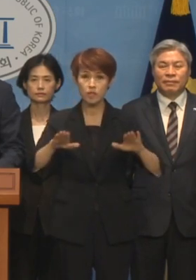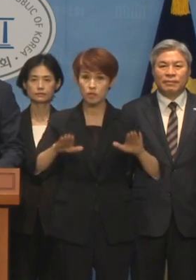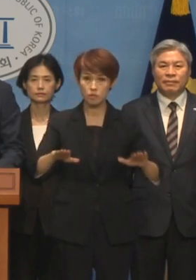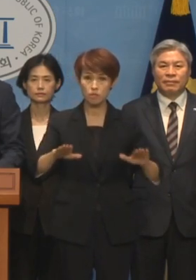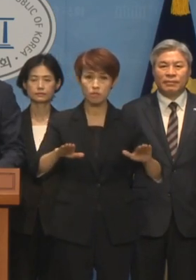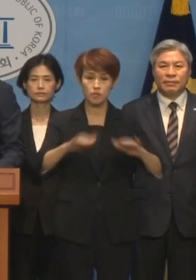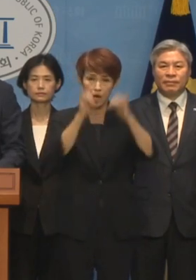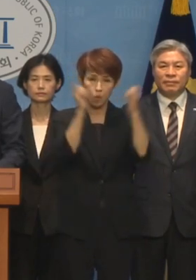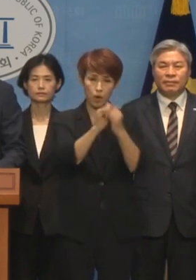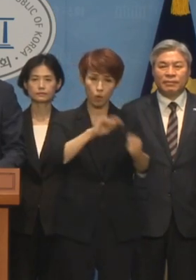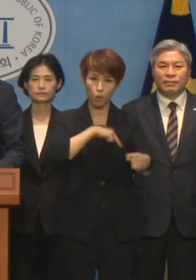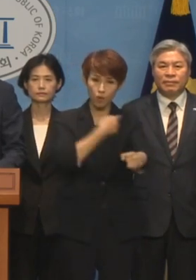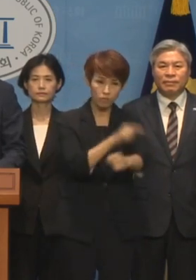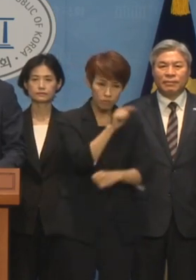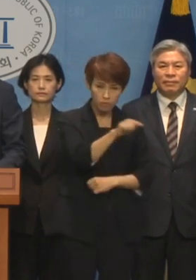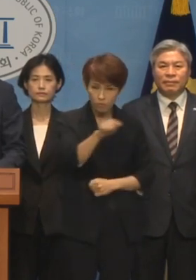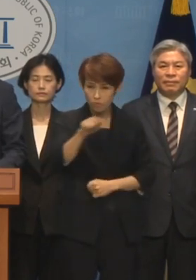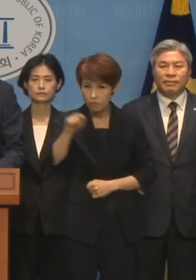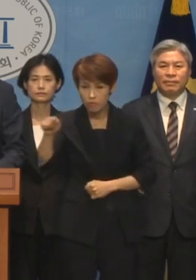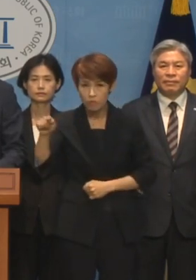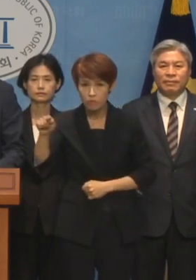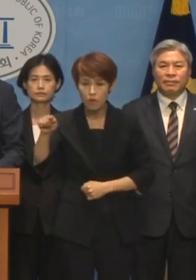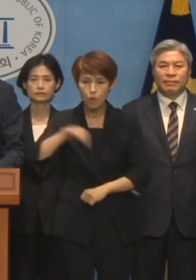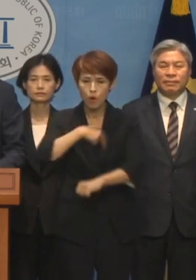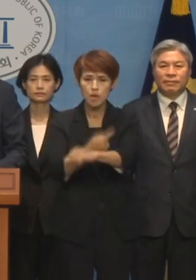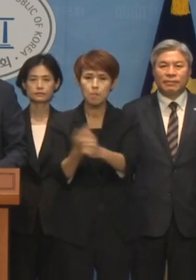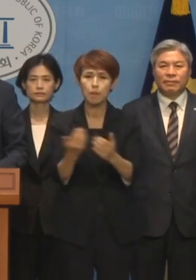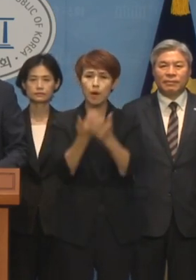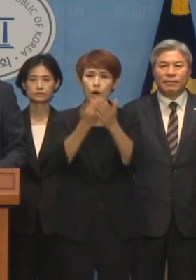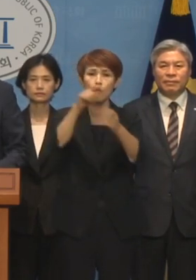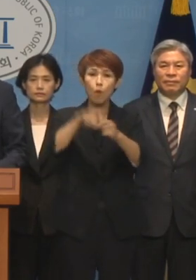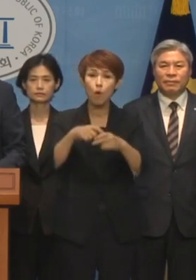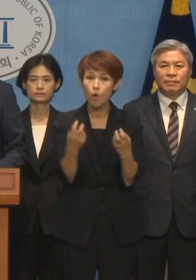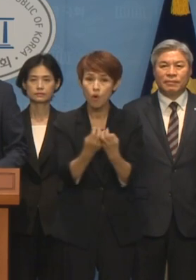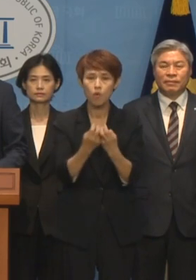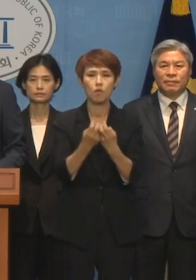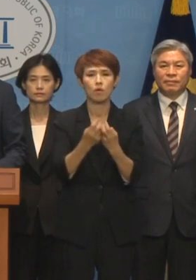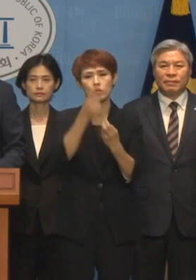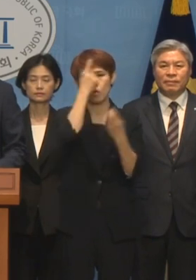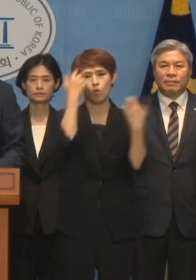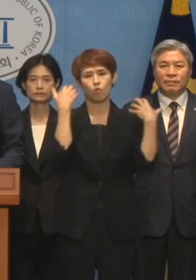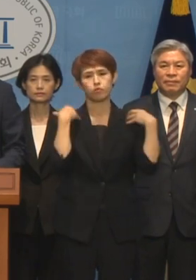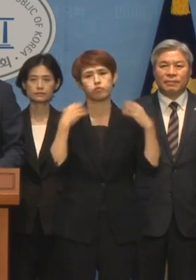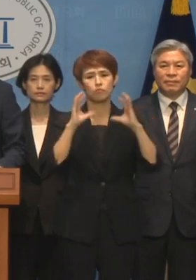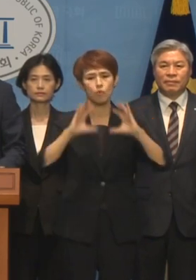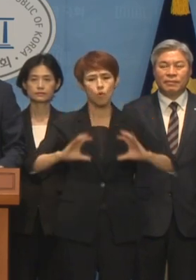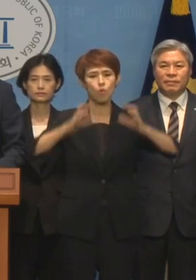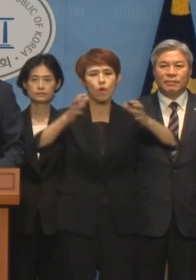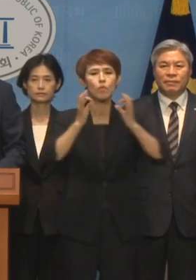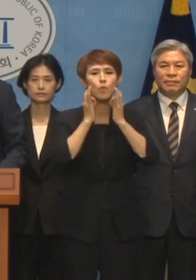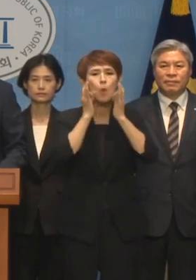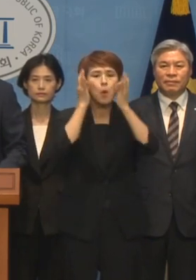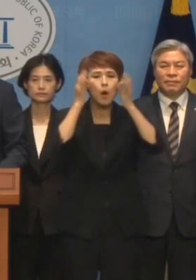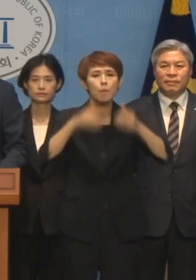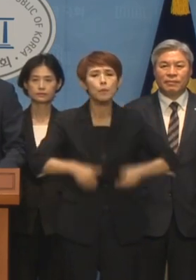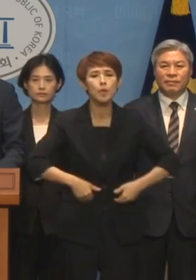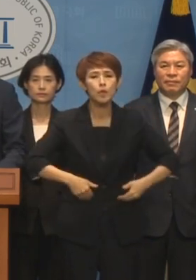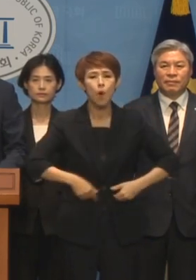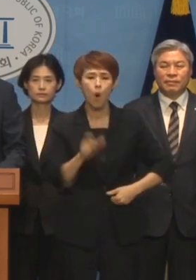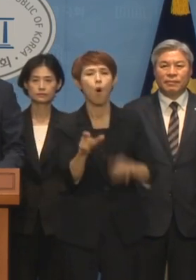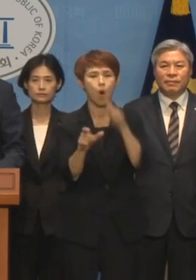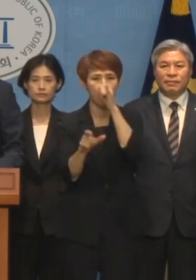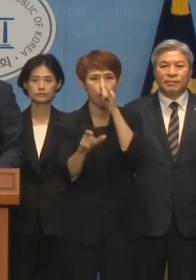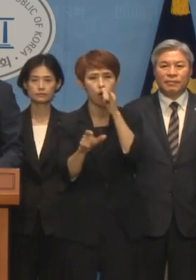각 사회권 권리 증진을 위해서는 국가가 노력하여야 한다라고 되어 있습니다.